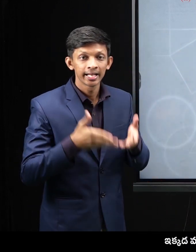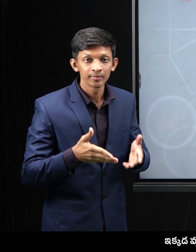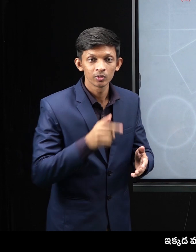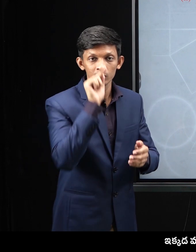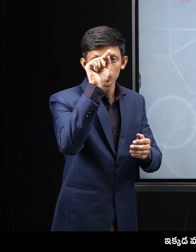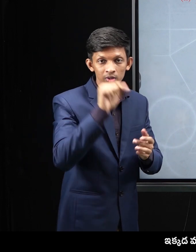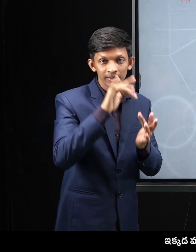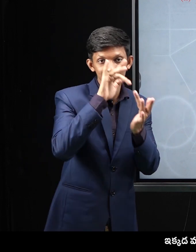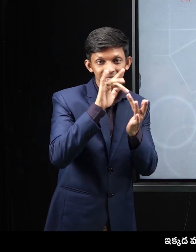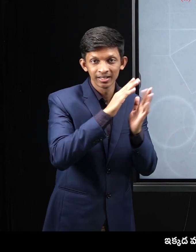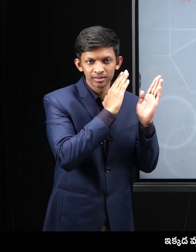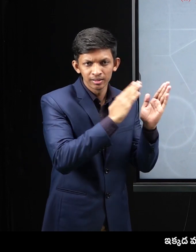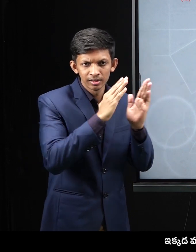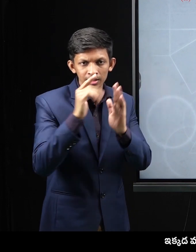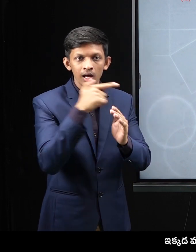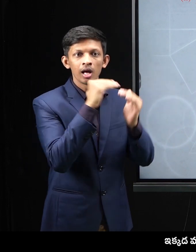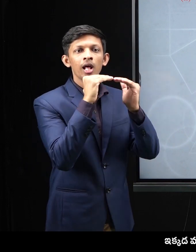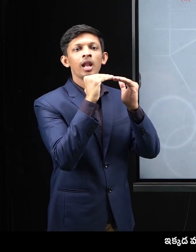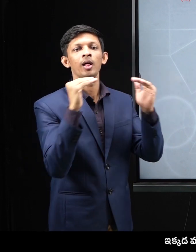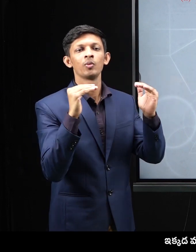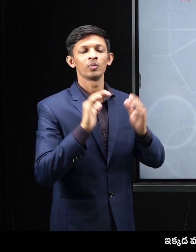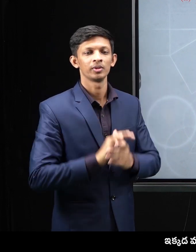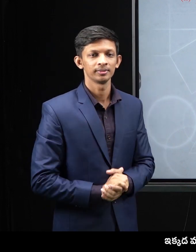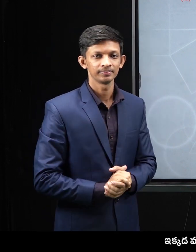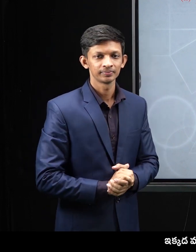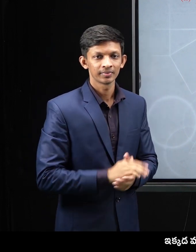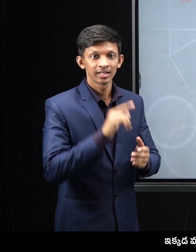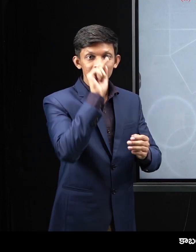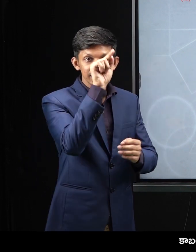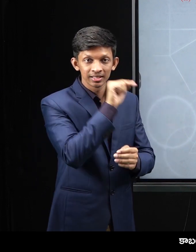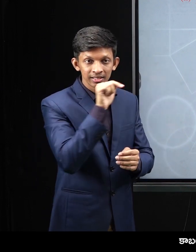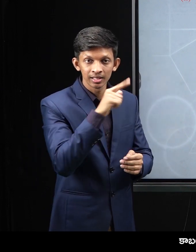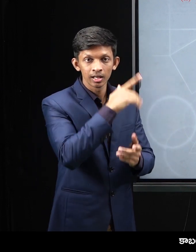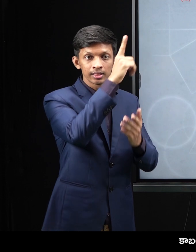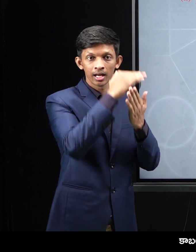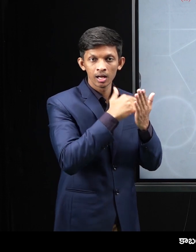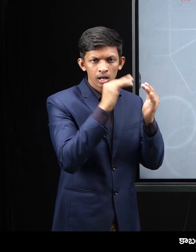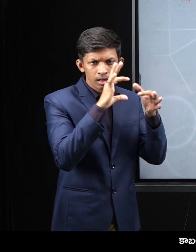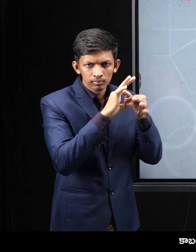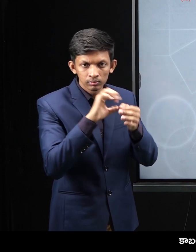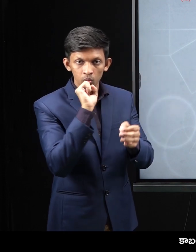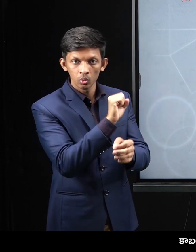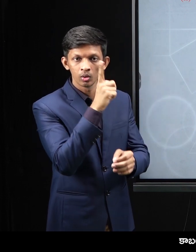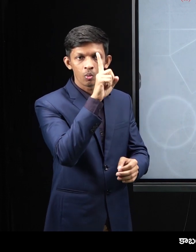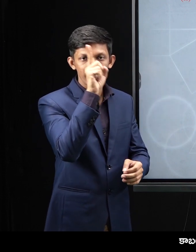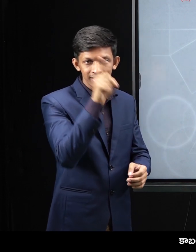ఇక్కడ వరుస పదాల మధ్య నిష్పత్తులు సమానంగా ఉంటాయి. కాబట్టి క్రమం 1 by 2,